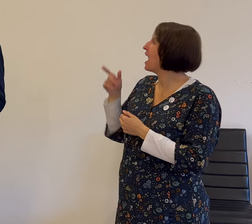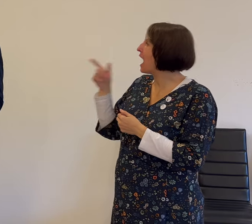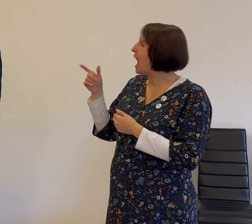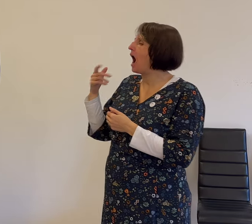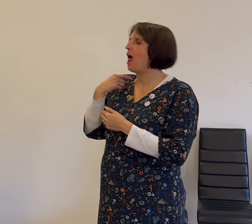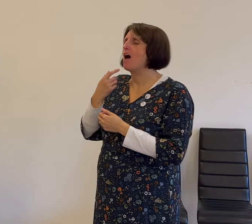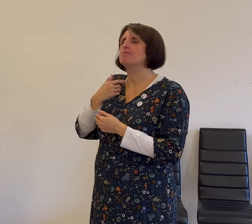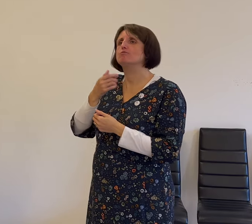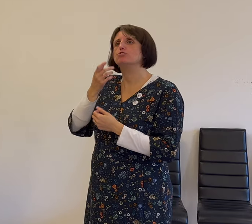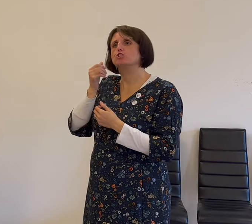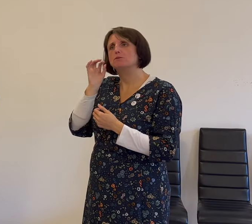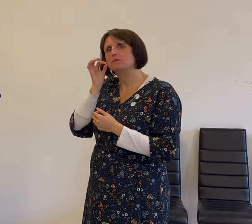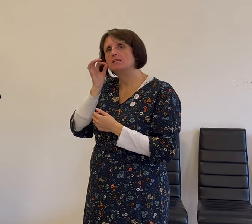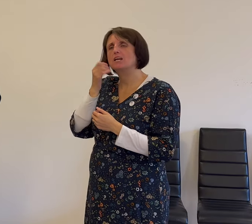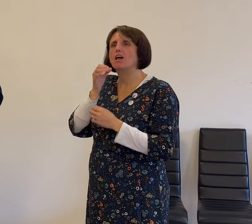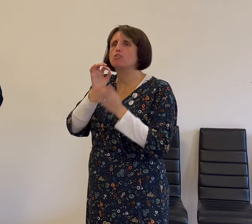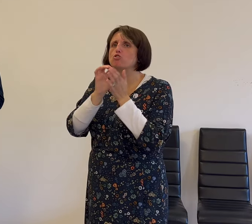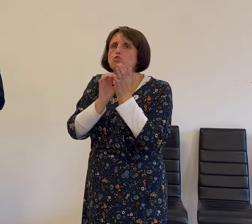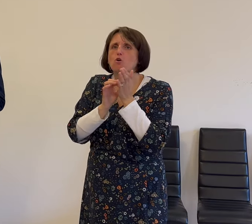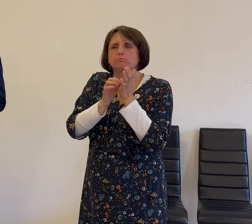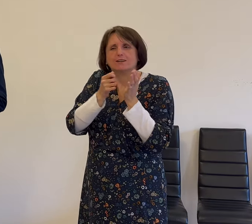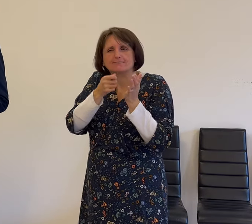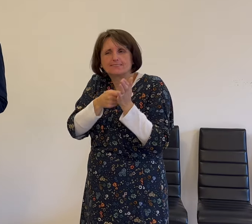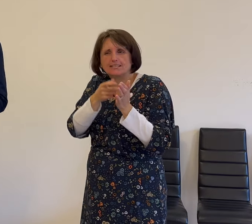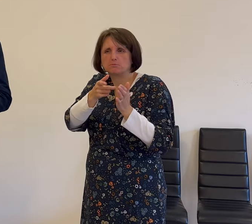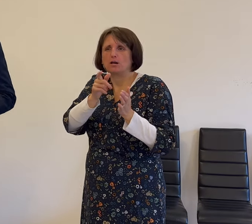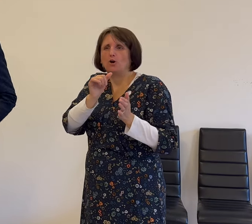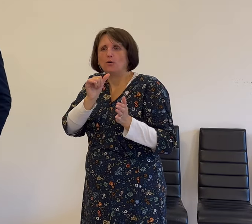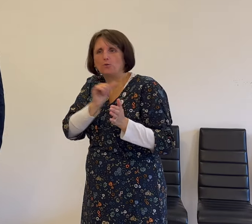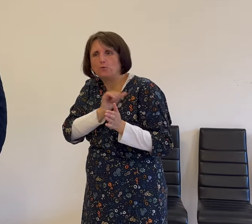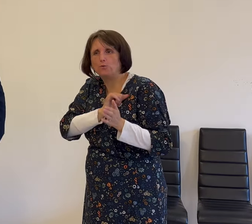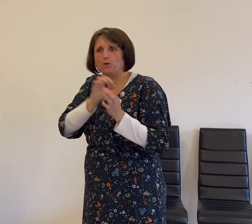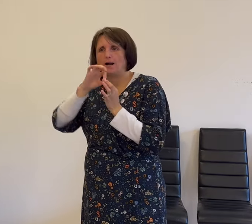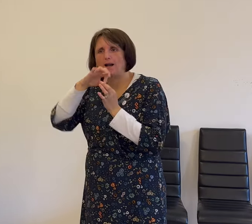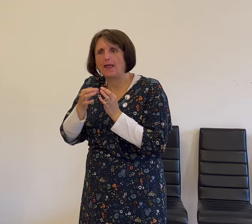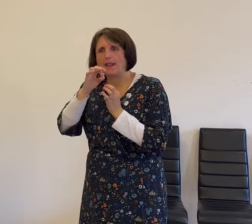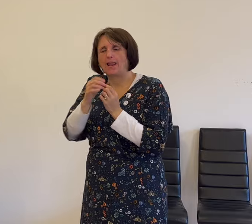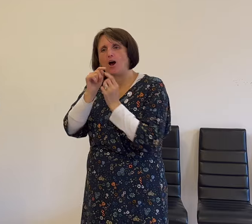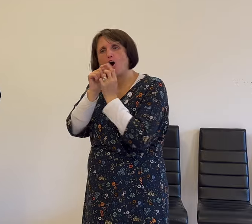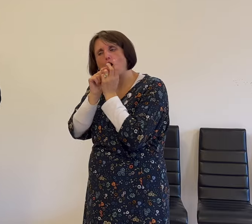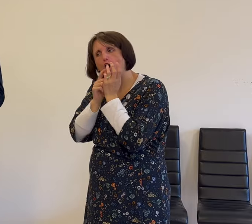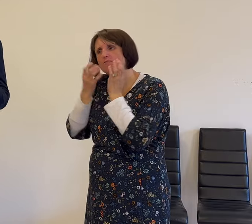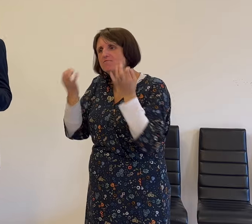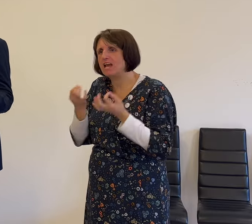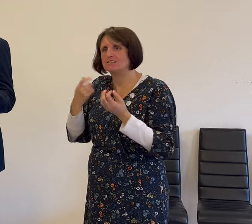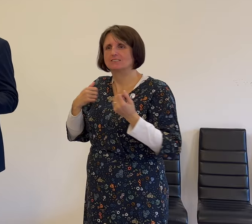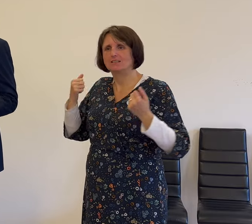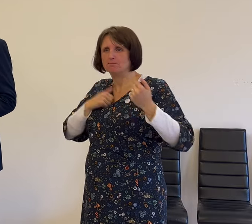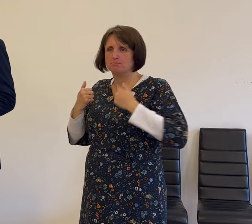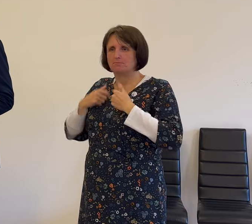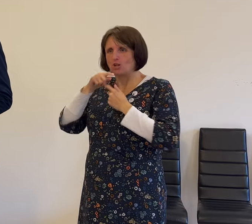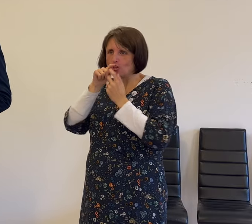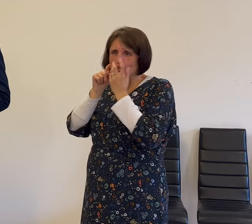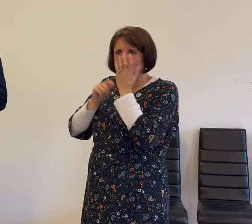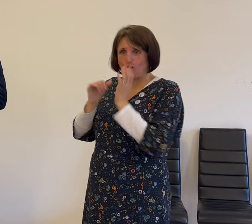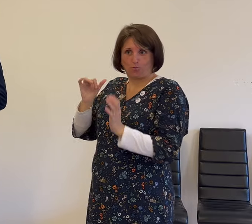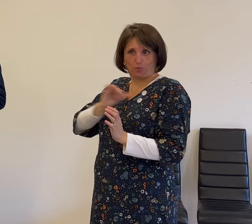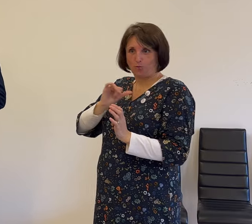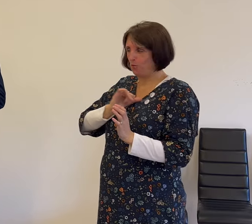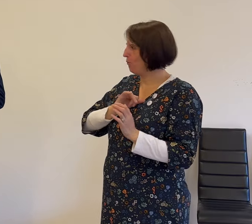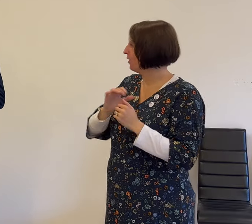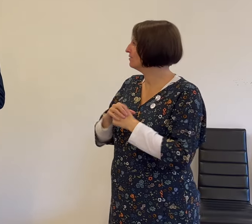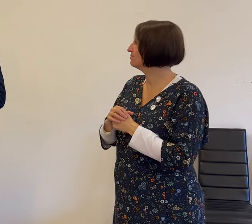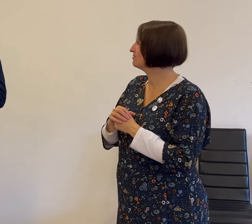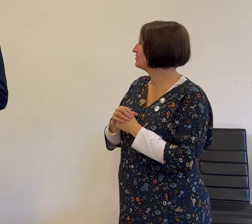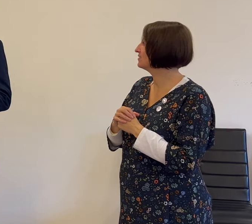své jasné představy o tom, co by kdo použil. A tak máme tady popis. Je to velká tyčka. A kolik bude